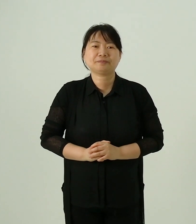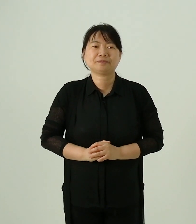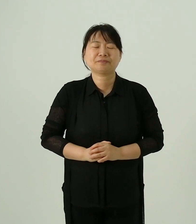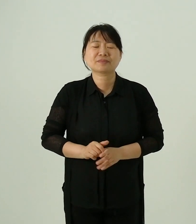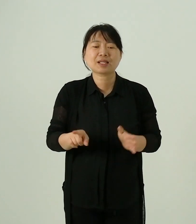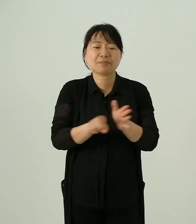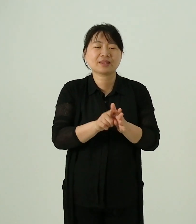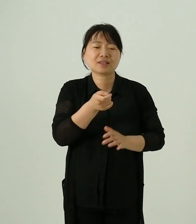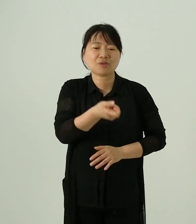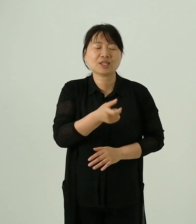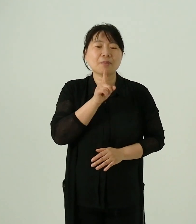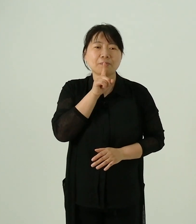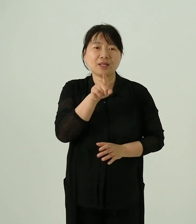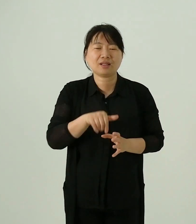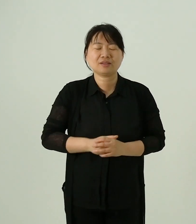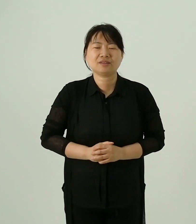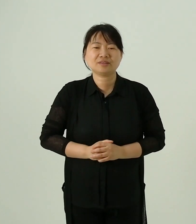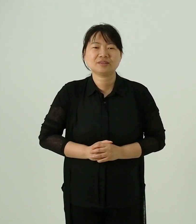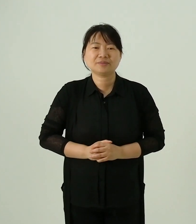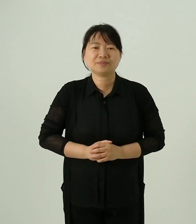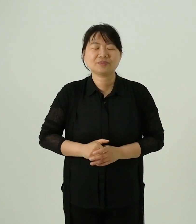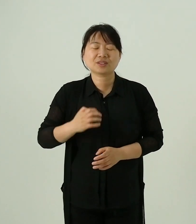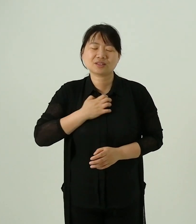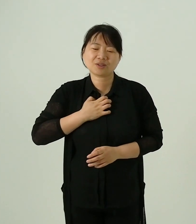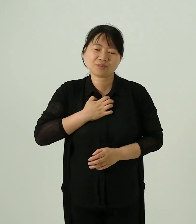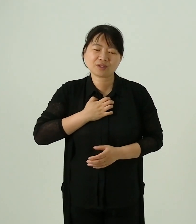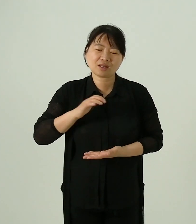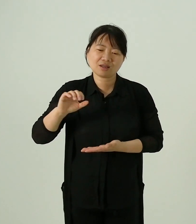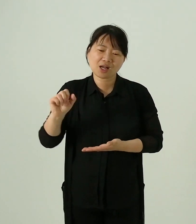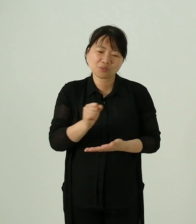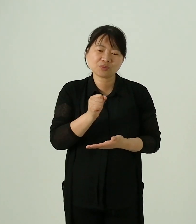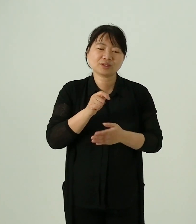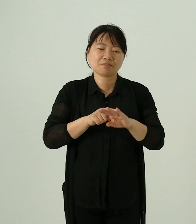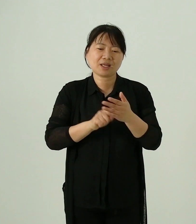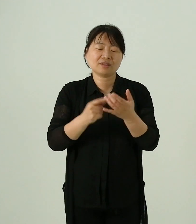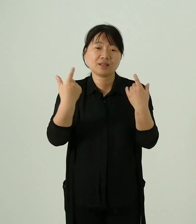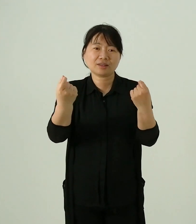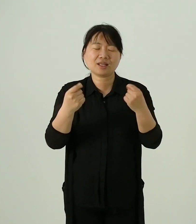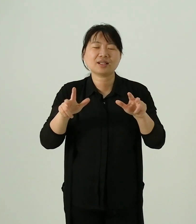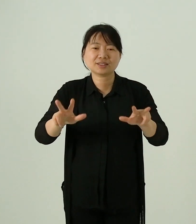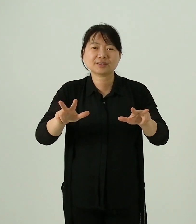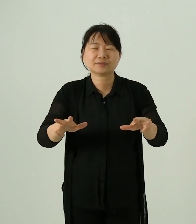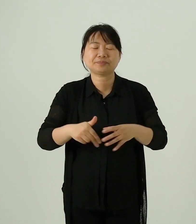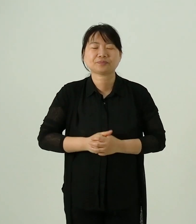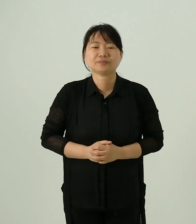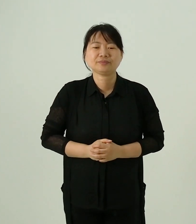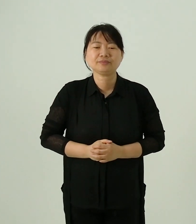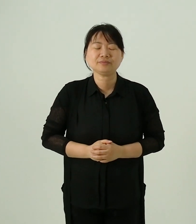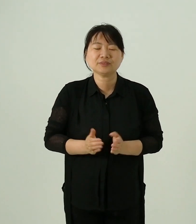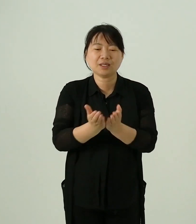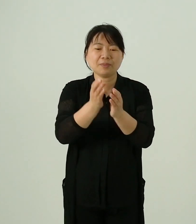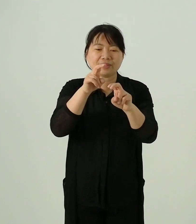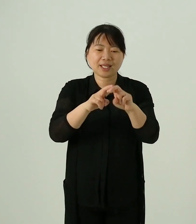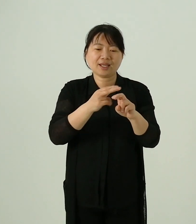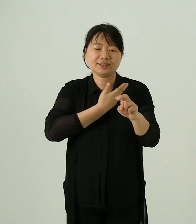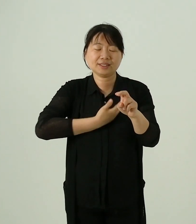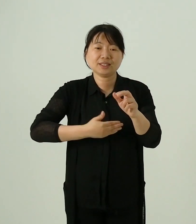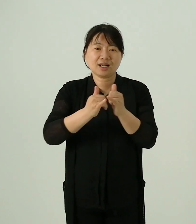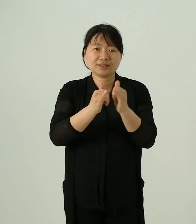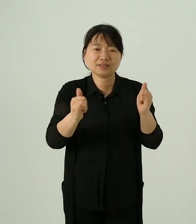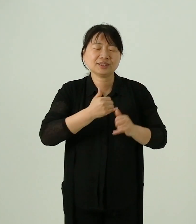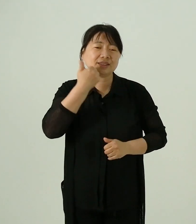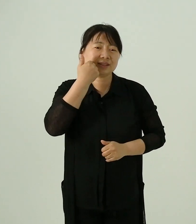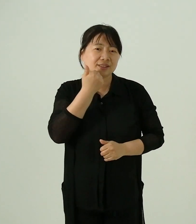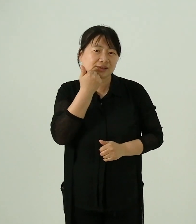믿음이 적다라는 것은 염려를 가지고 있는 마음이에요. 지금 이 배에 태워진 제자들이 지금